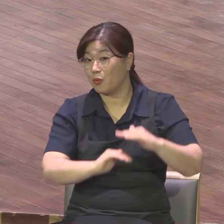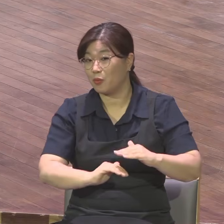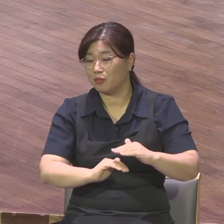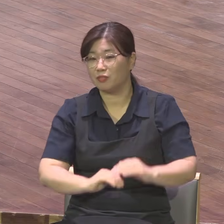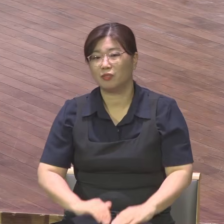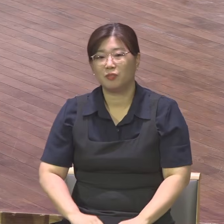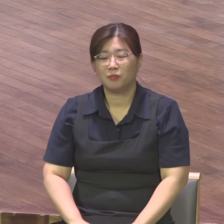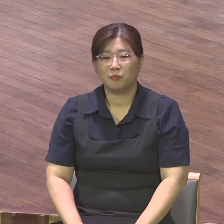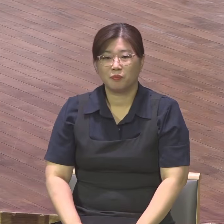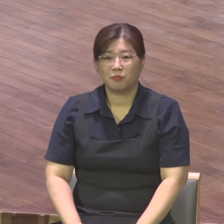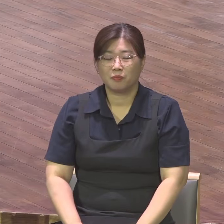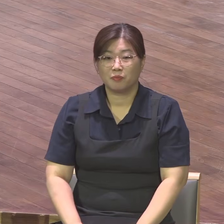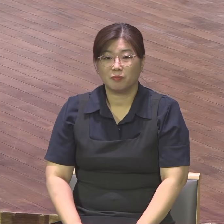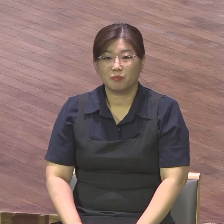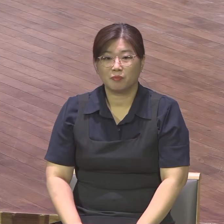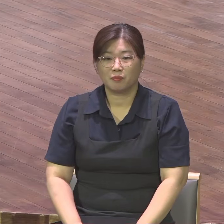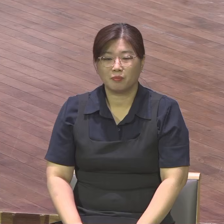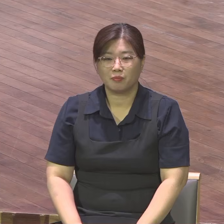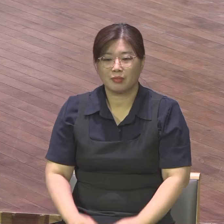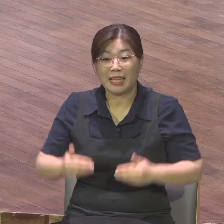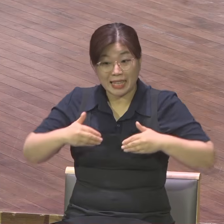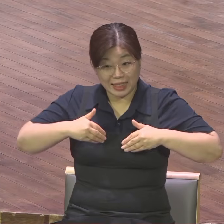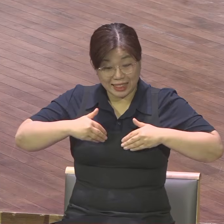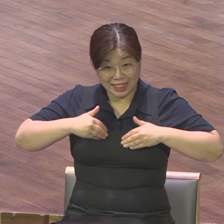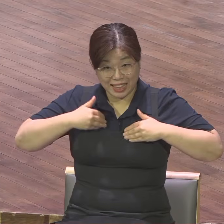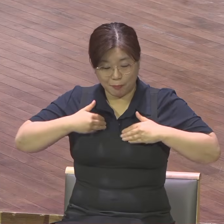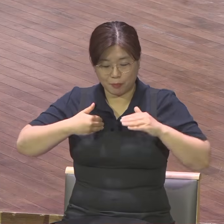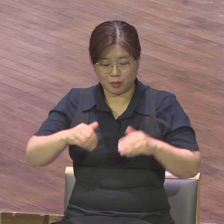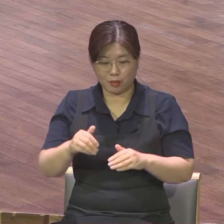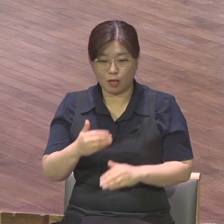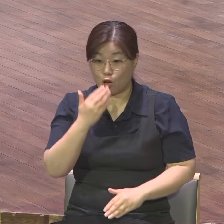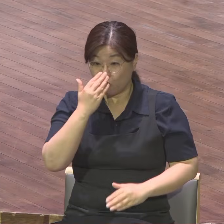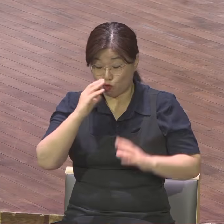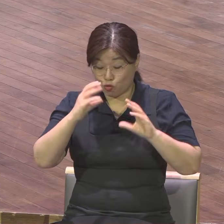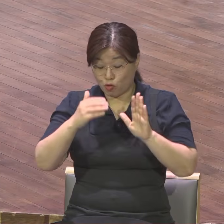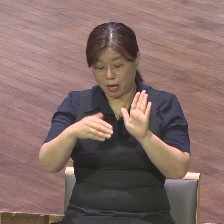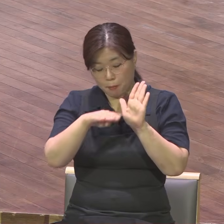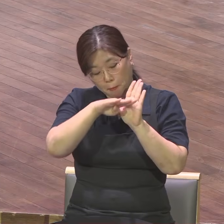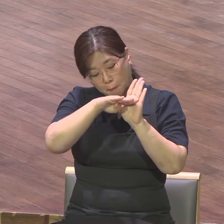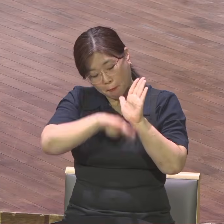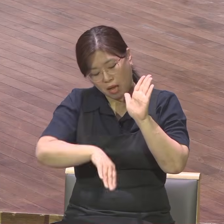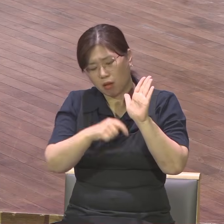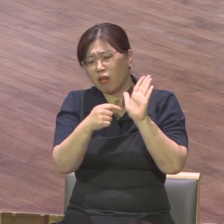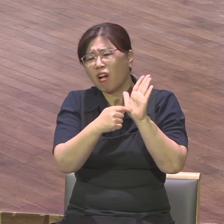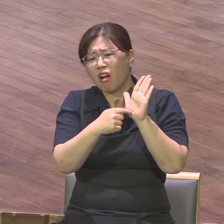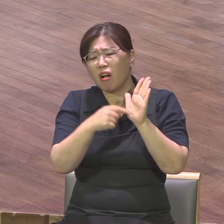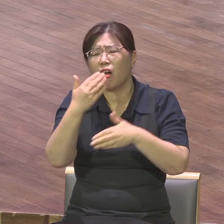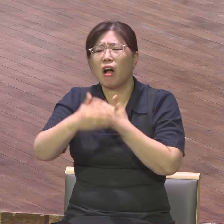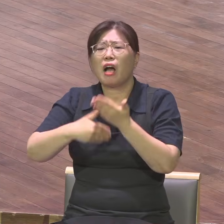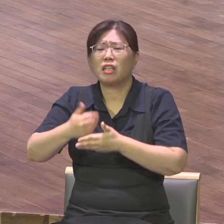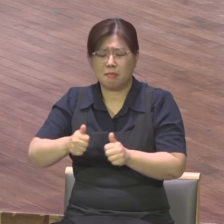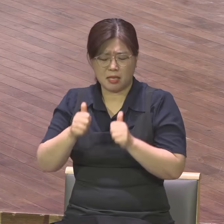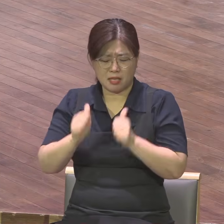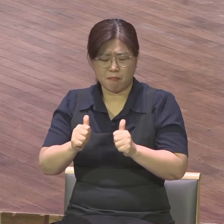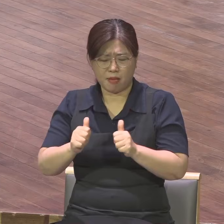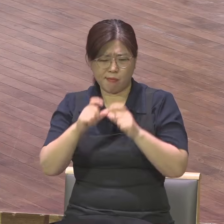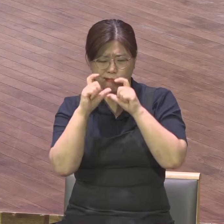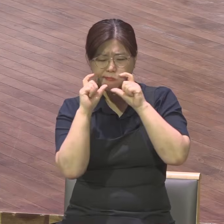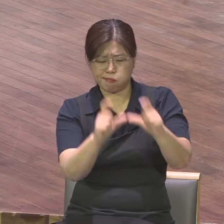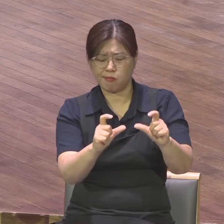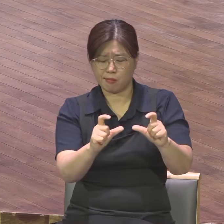의미가 담겨 있는데, 남유다가 이제 하나님의 심판을 받아가지고